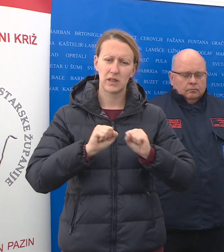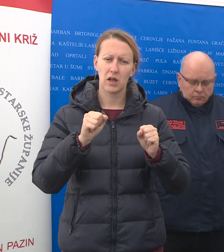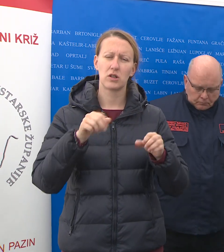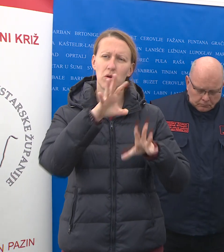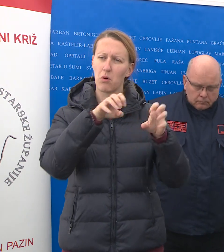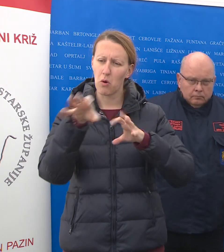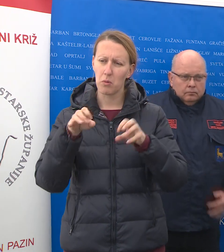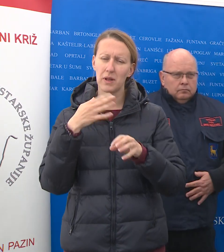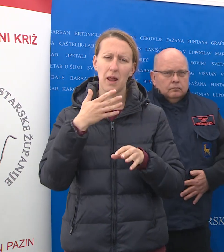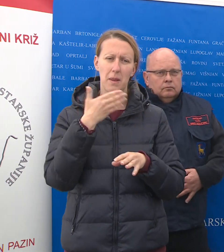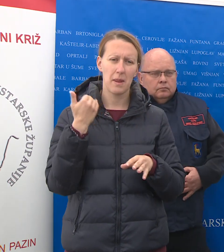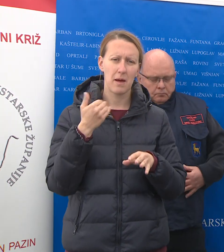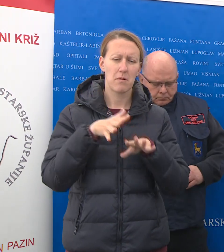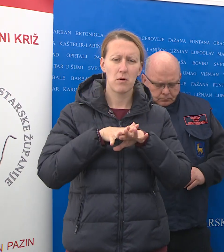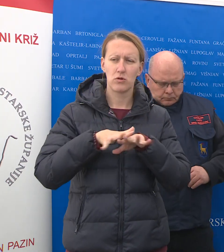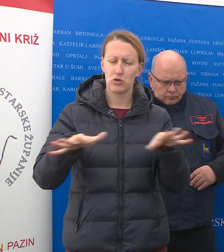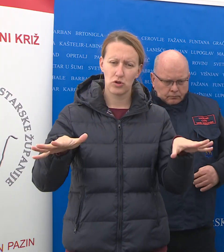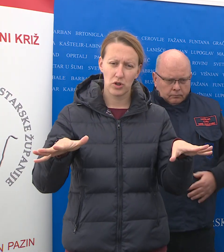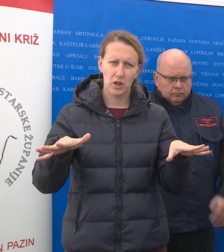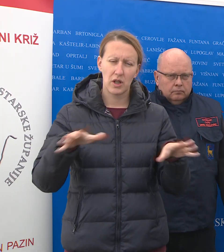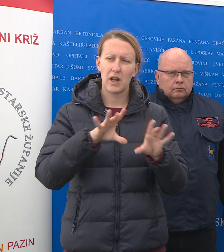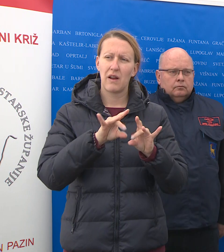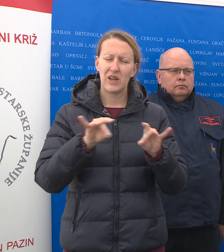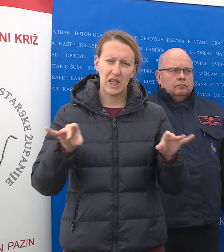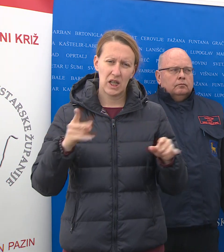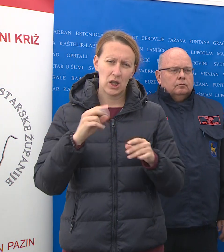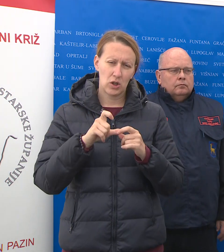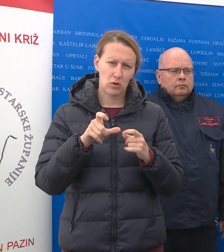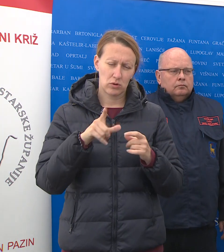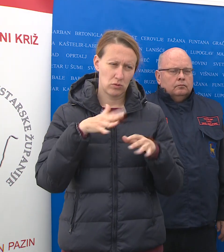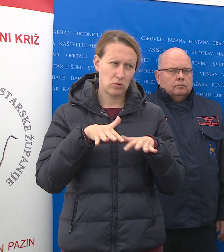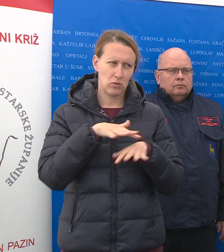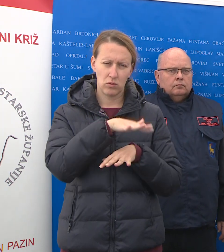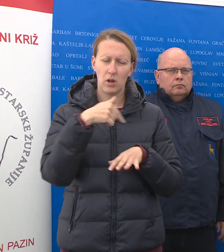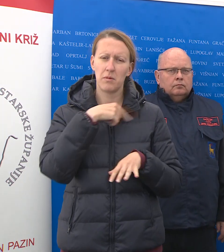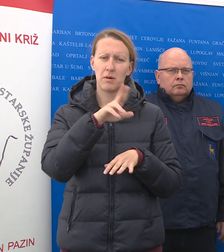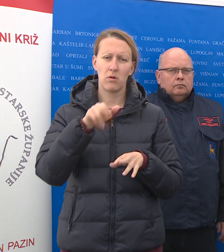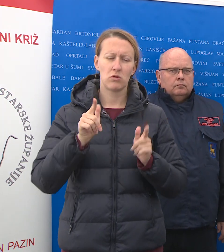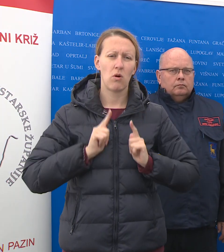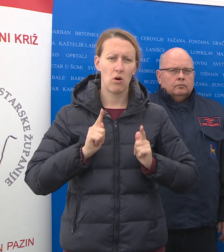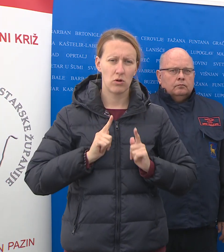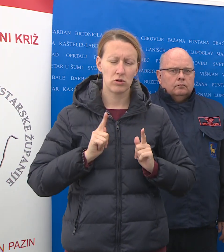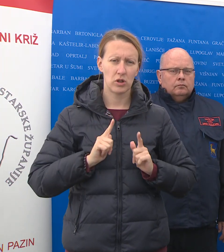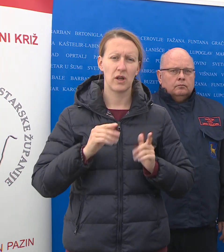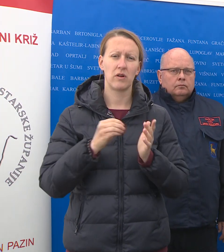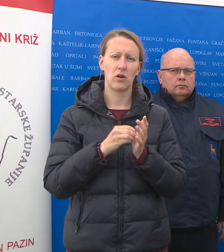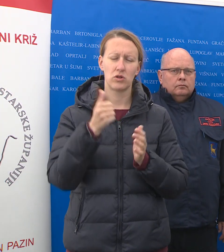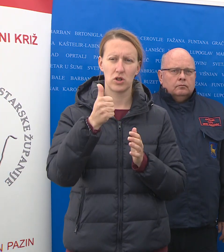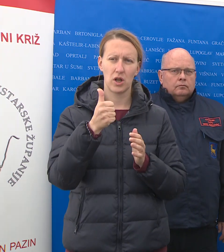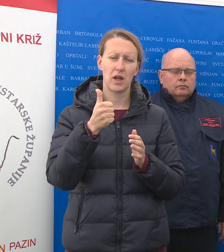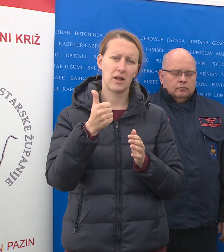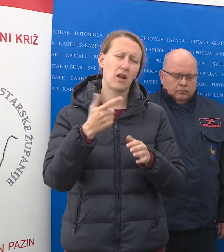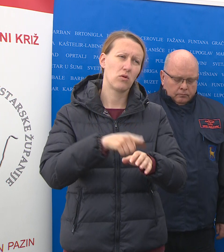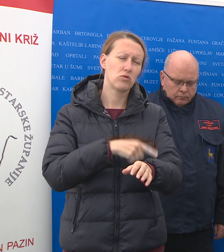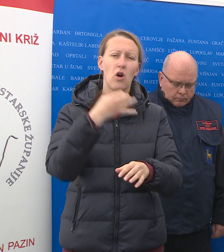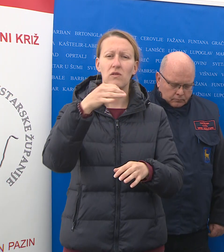te kontakte da nemamo linearno širenje virusa u samoj populaciji. Znači, mi možemo očekivati još jedan